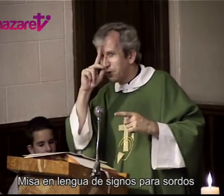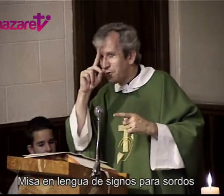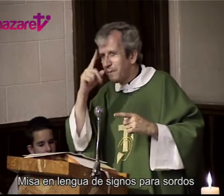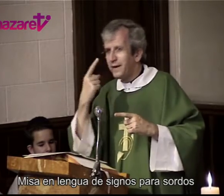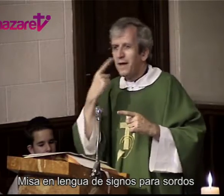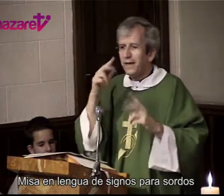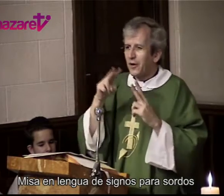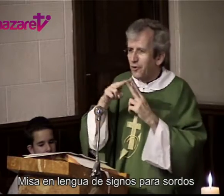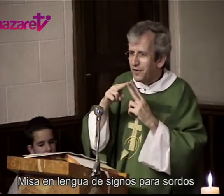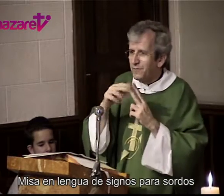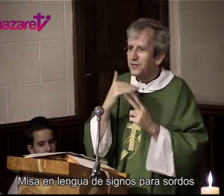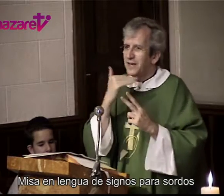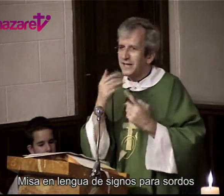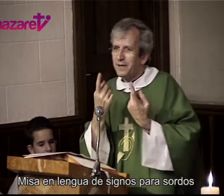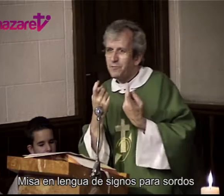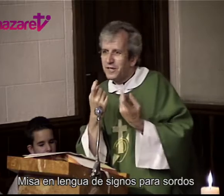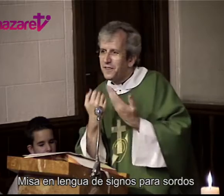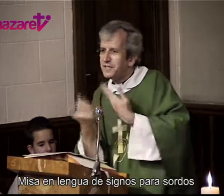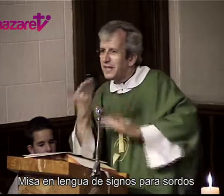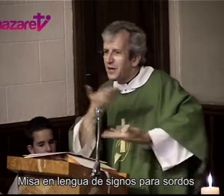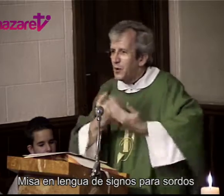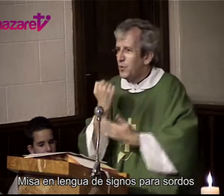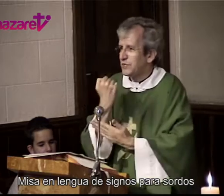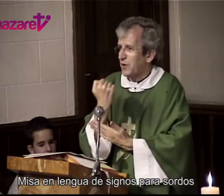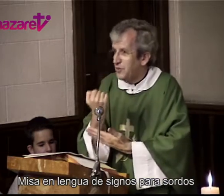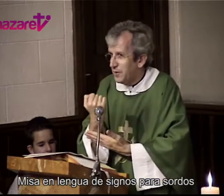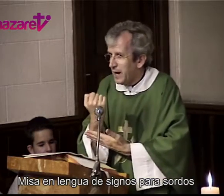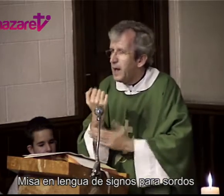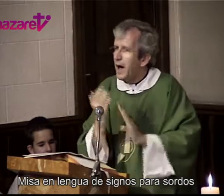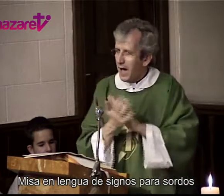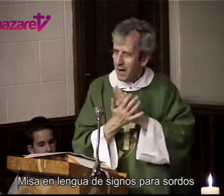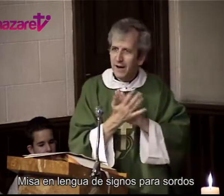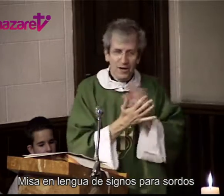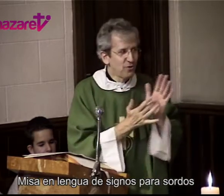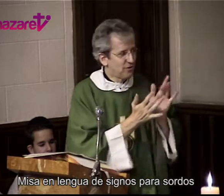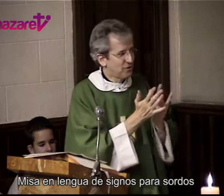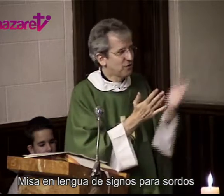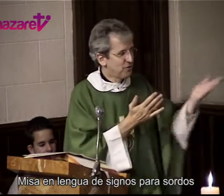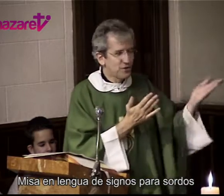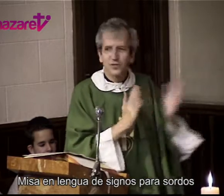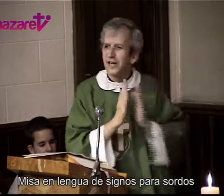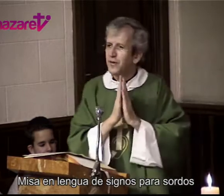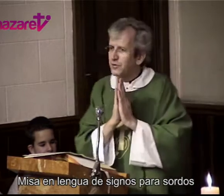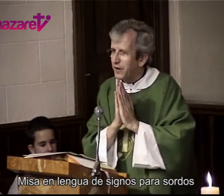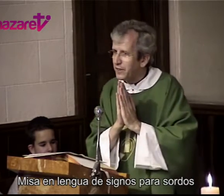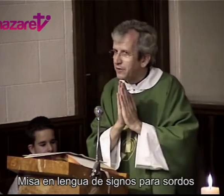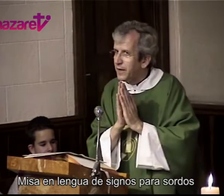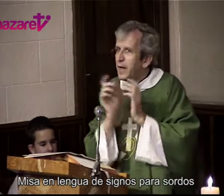preocupan, que conocemos, que sabemos que necesitan nuestra ayuda, hablarlo con Dios en nuestra oración. Y